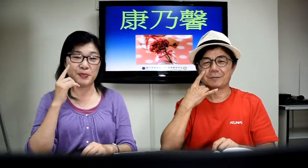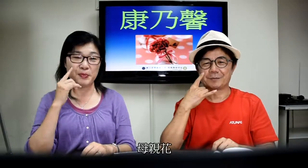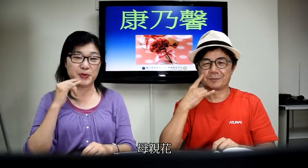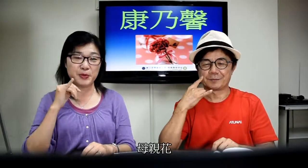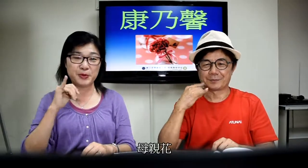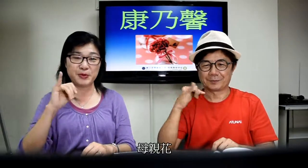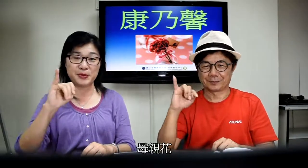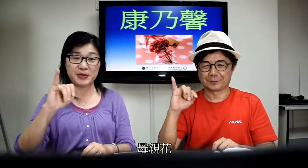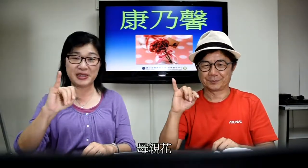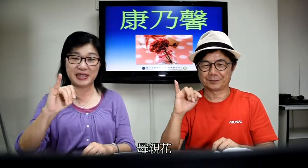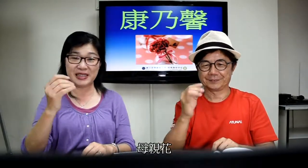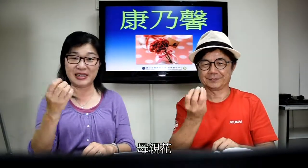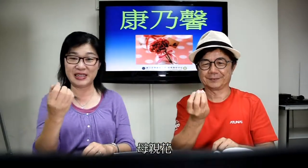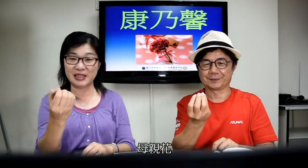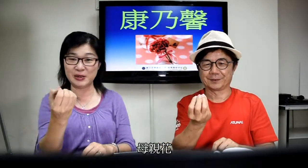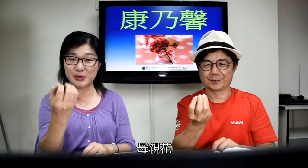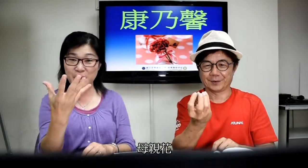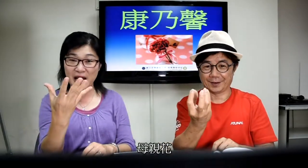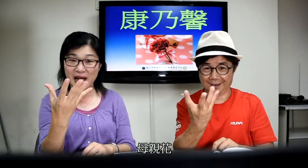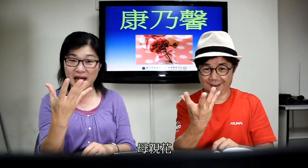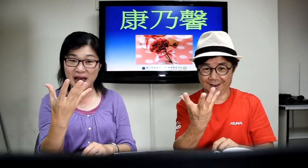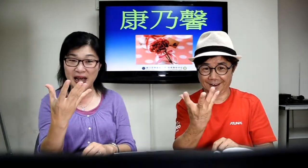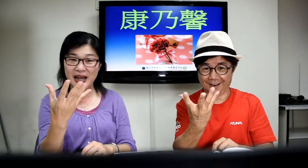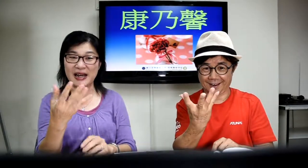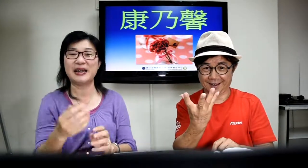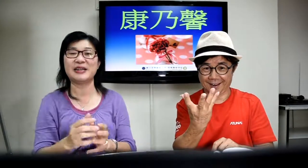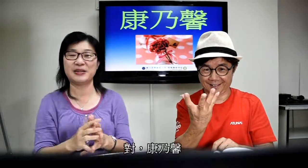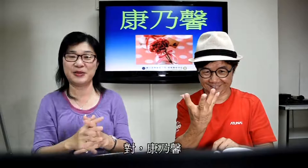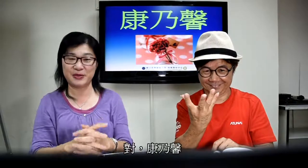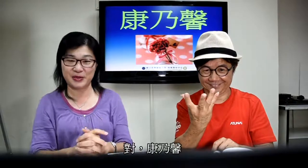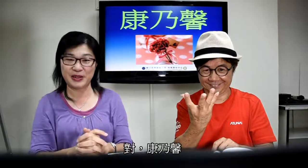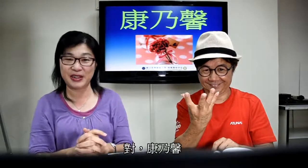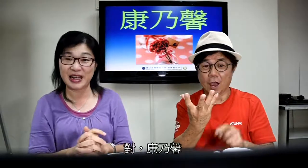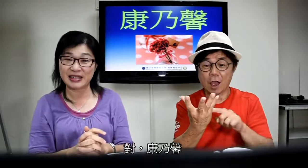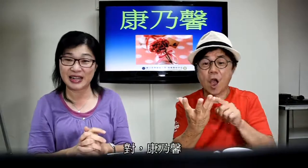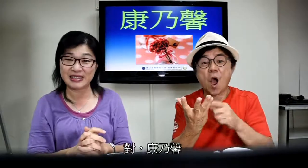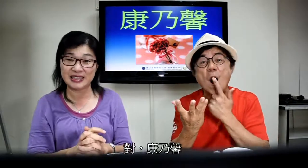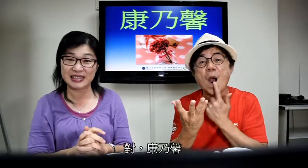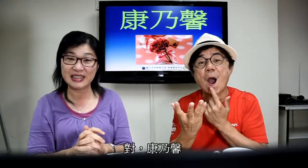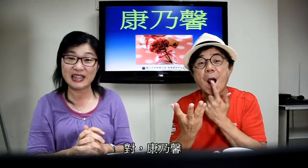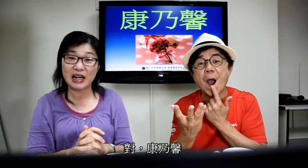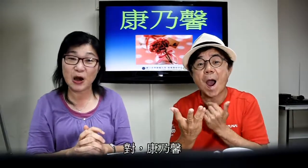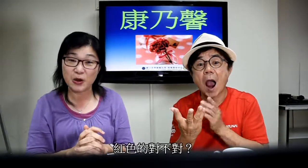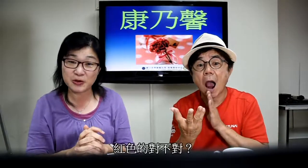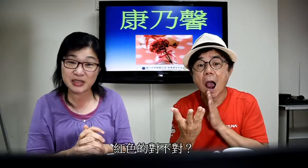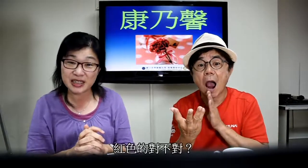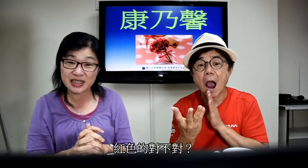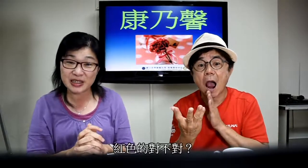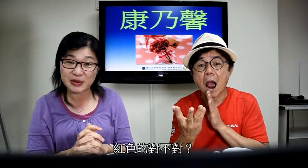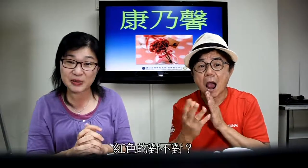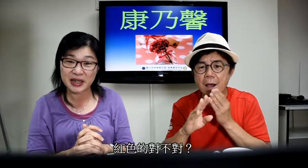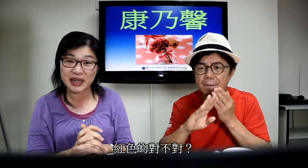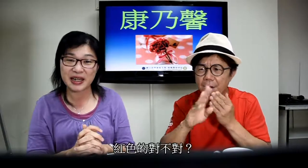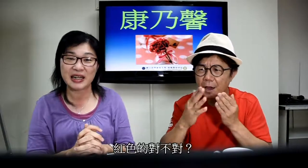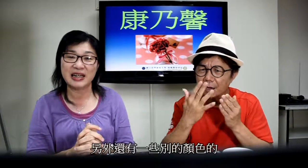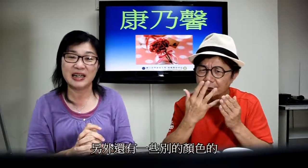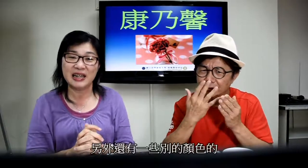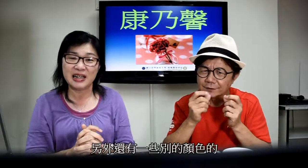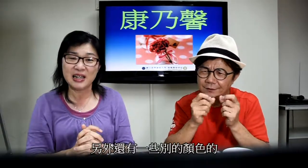母亲花，对，康乃馨，红色的，对不对？另外还